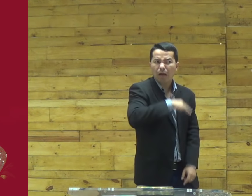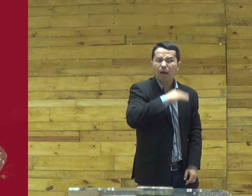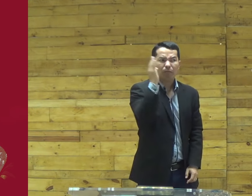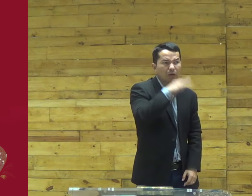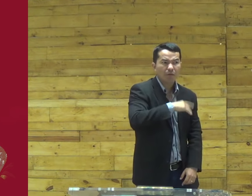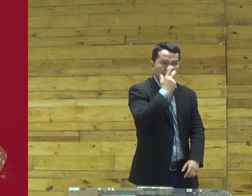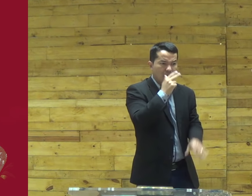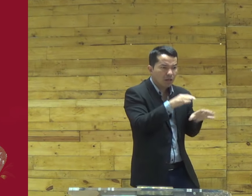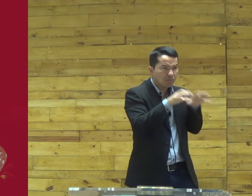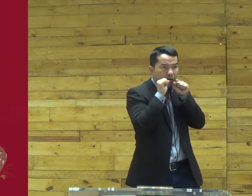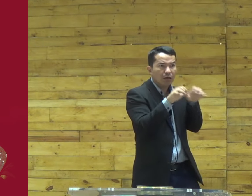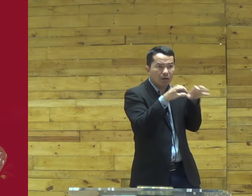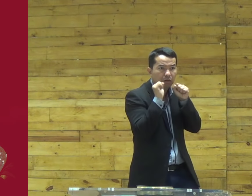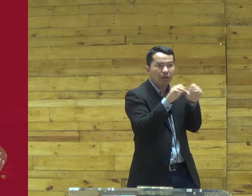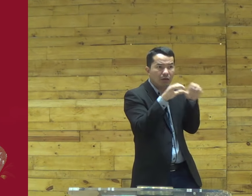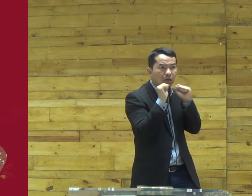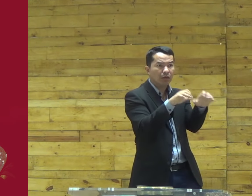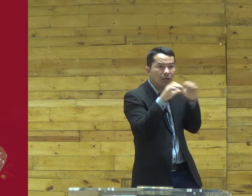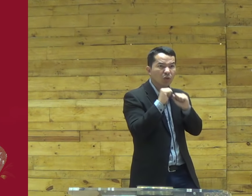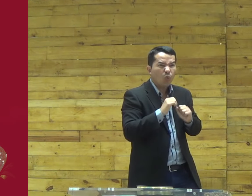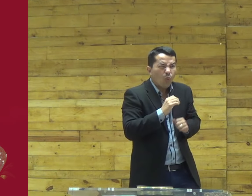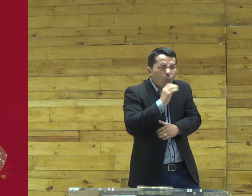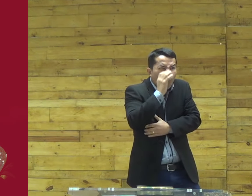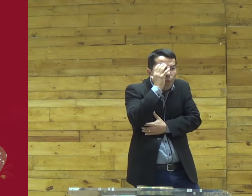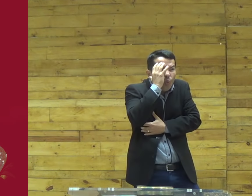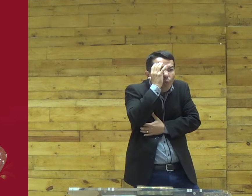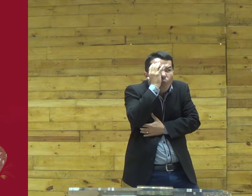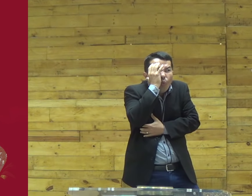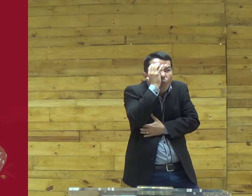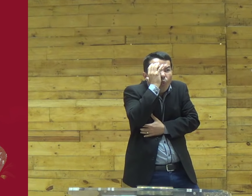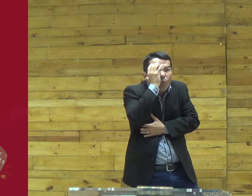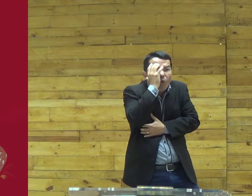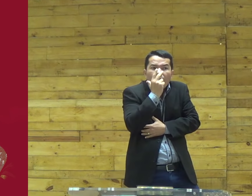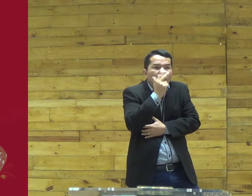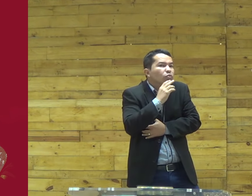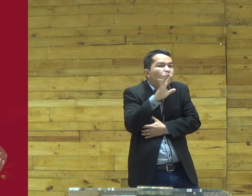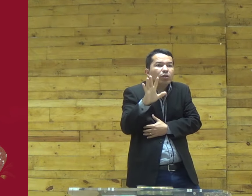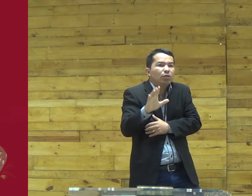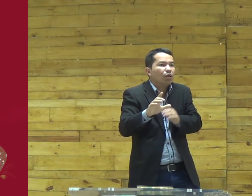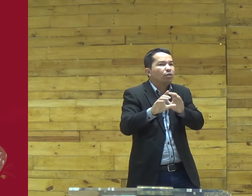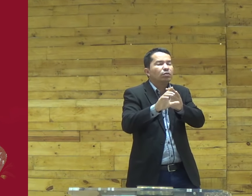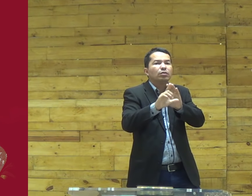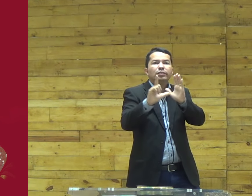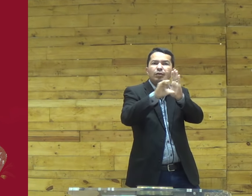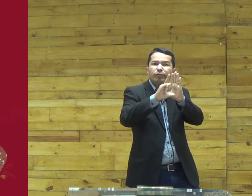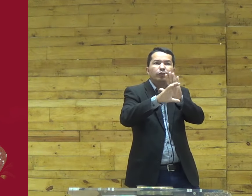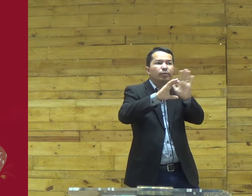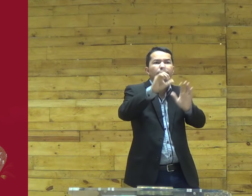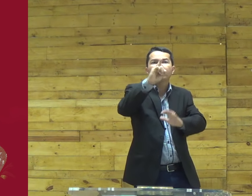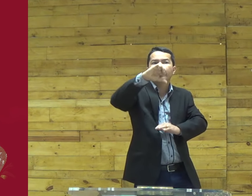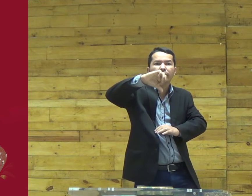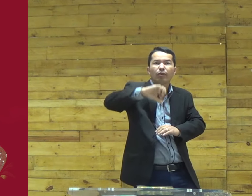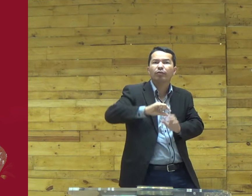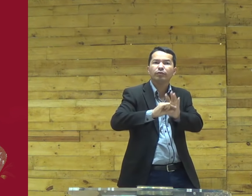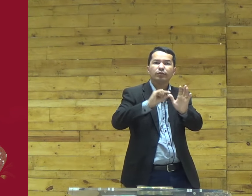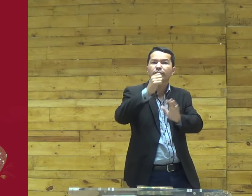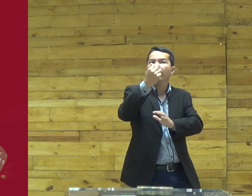dizerem que eh maldição falando tantas coisas ruins do surdo. Os surdos são amaldiçoados, é porque não conhecem